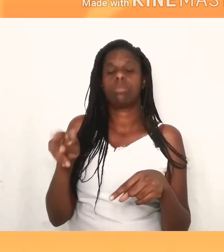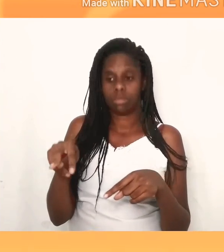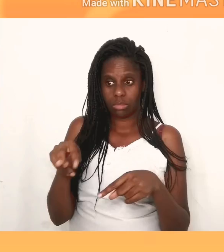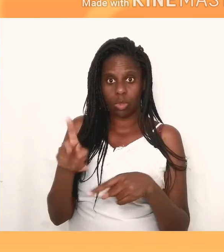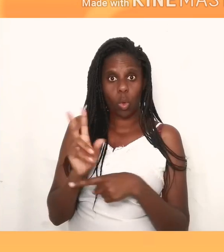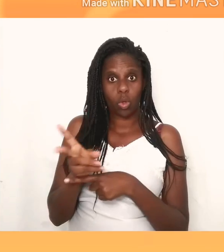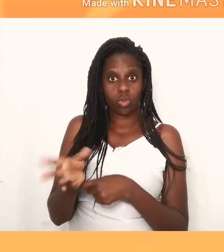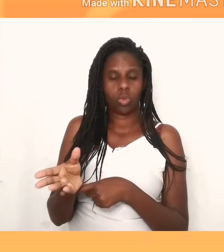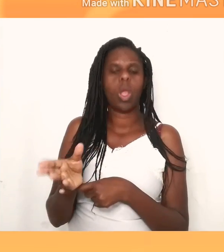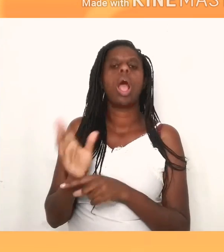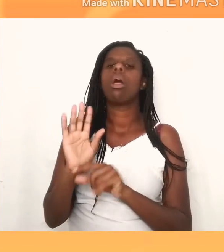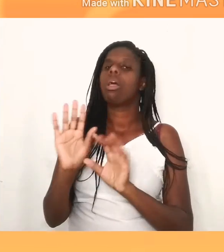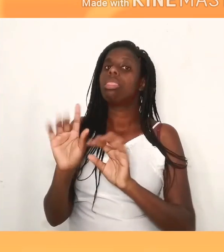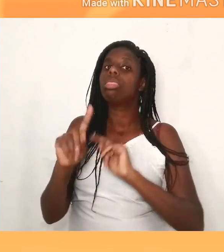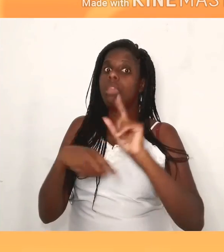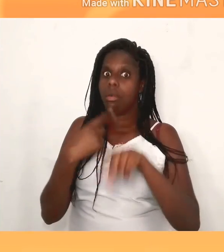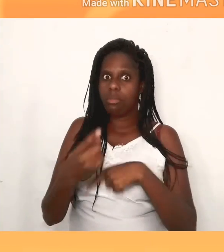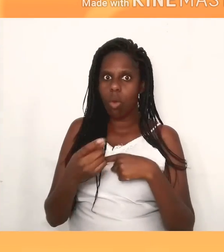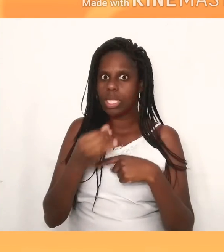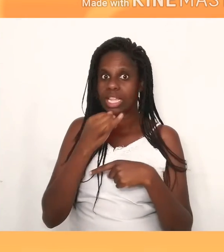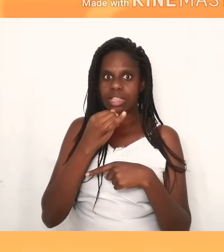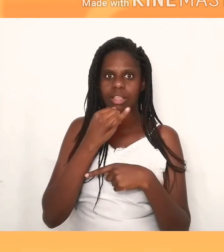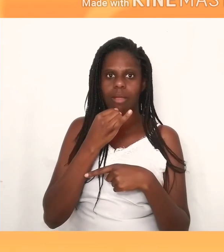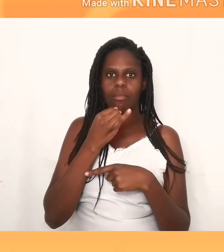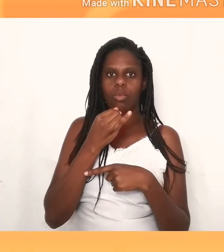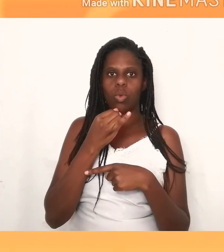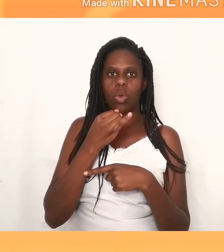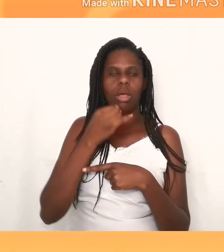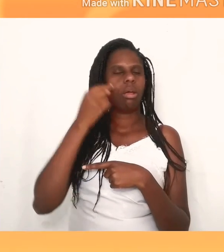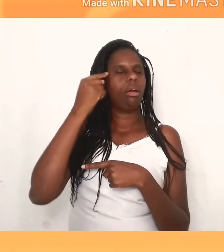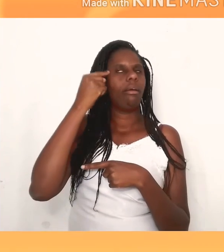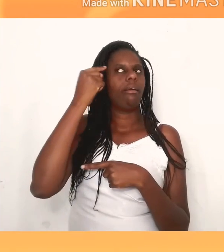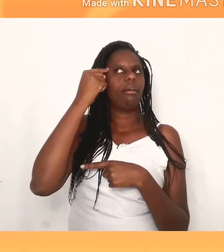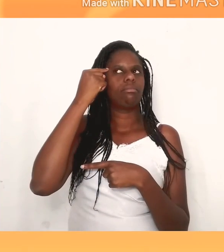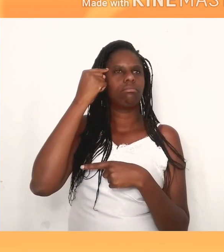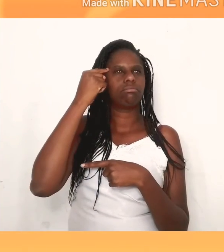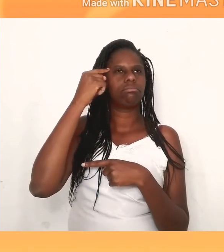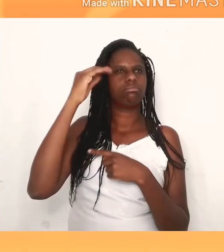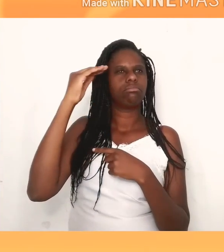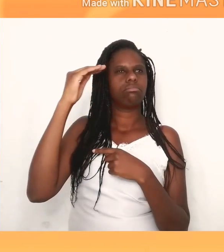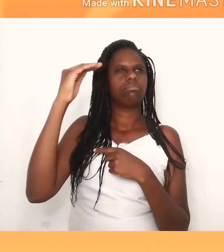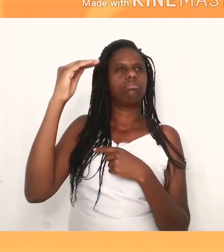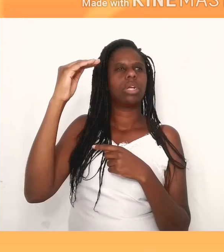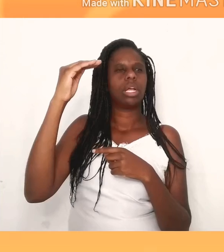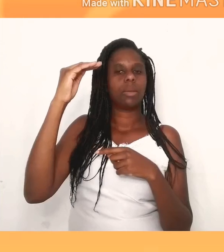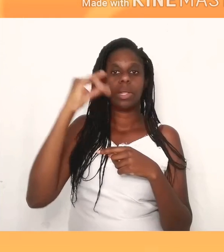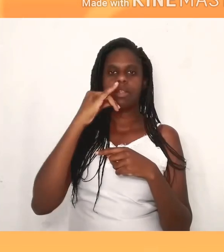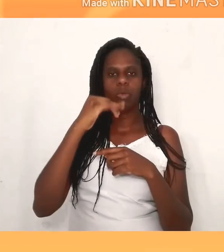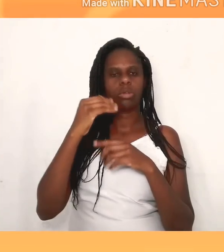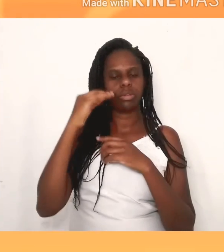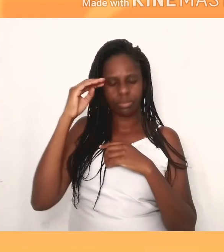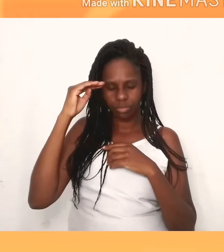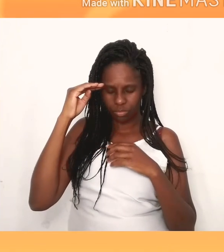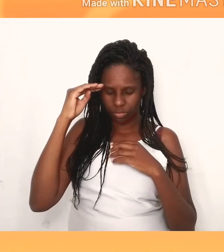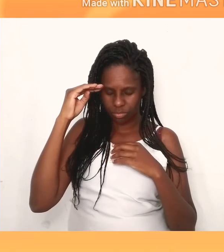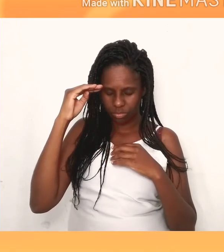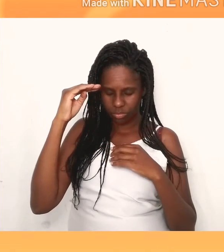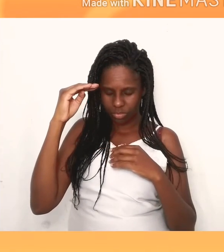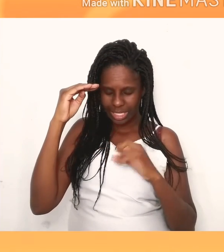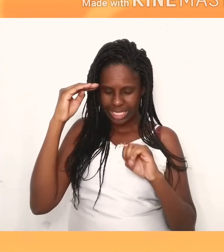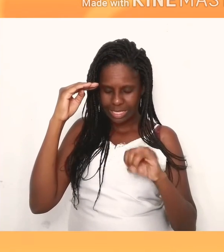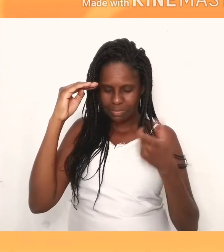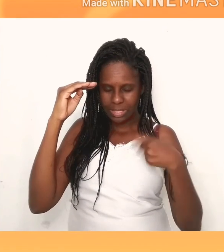e depois execute o movimento para sair dela, sem que esse estado mental dela